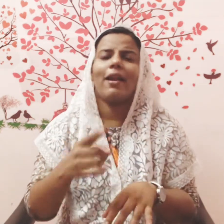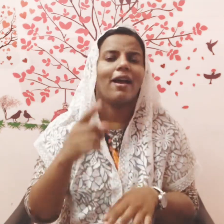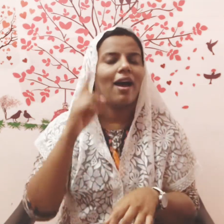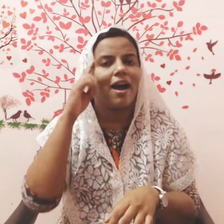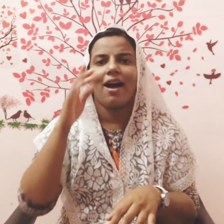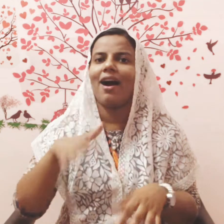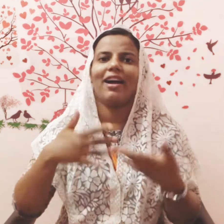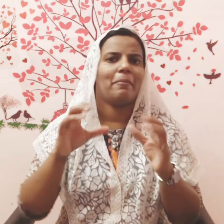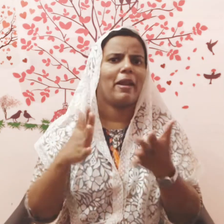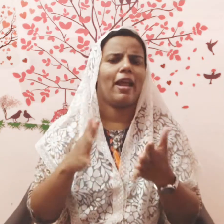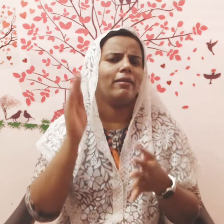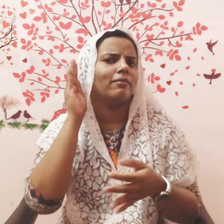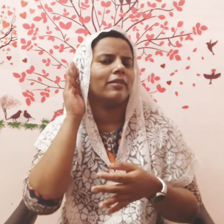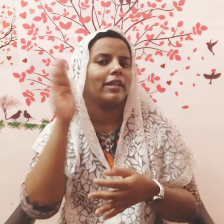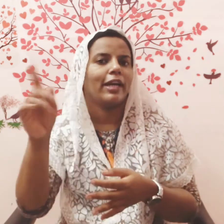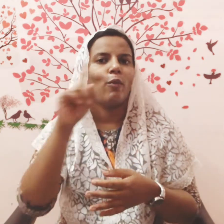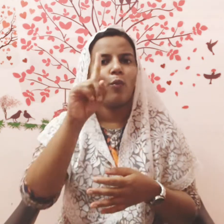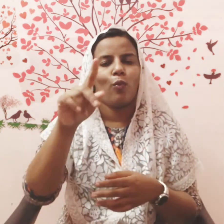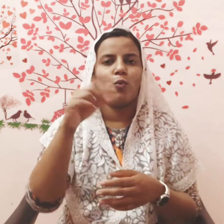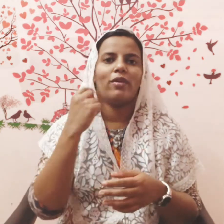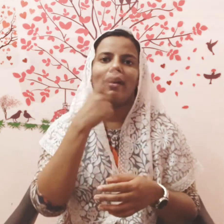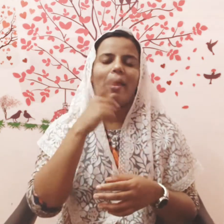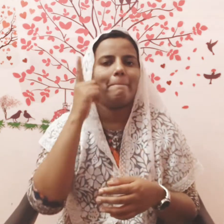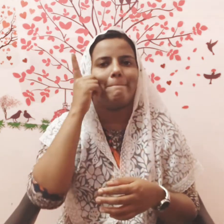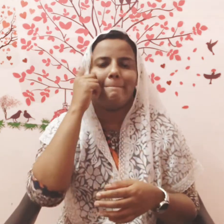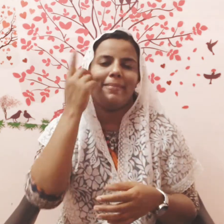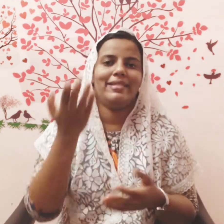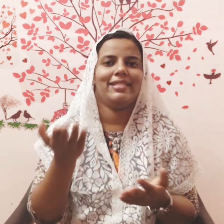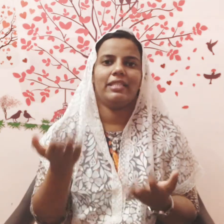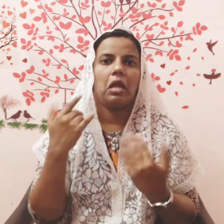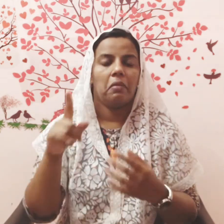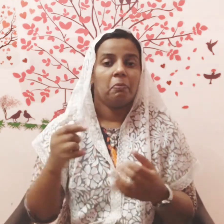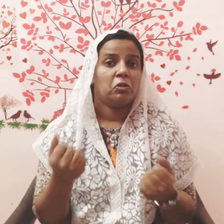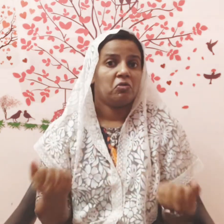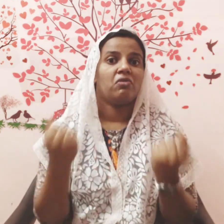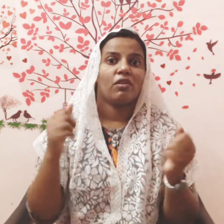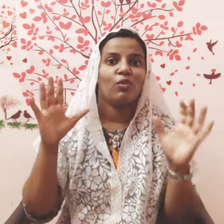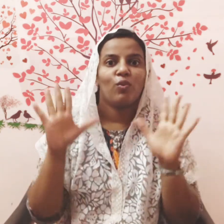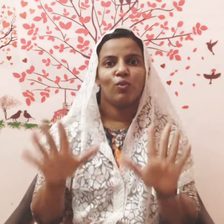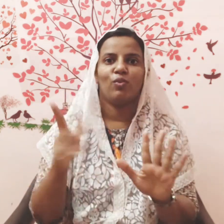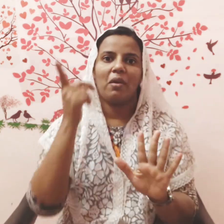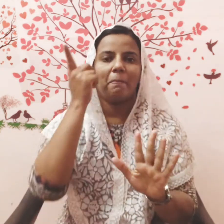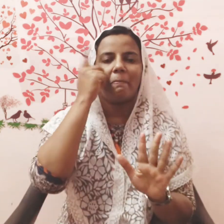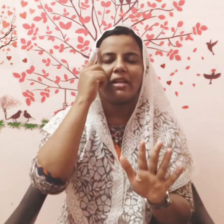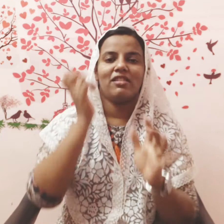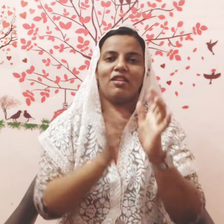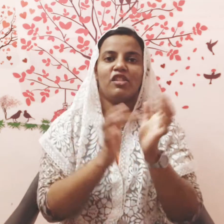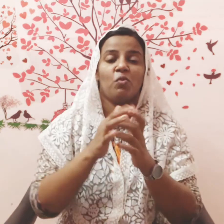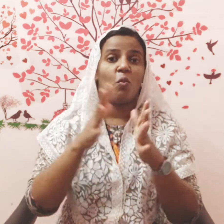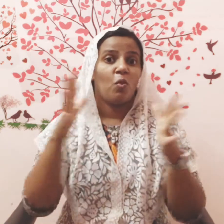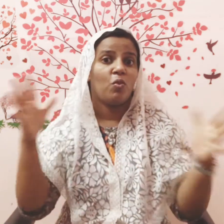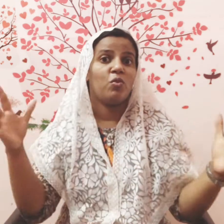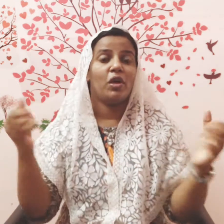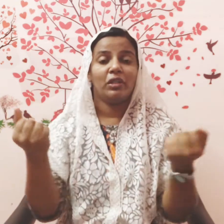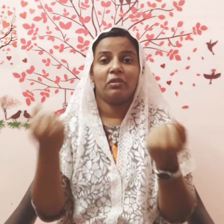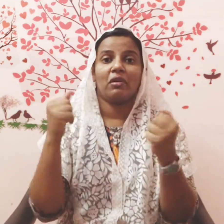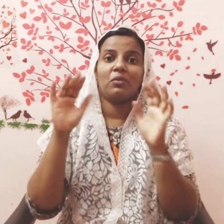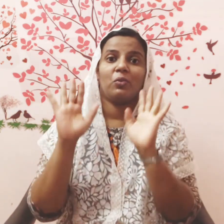കൽപ്പിക്കണമെന്ന് അവൾ ആഗ്രഹിച്ചില്ല. അവൾ കേട്ടതിൽ നിന്നും അവൾക്ക് മനസ്സിലായി, എടാ ഇവനിൽ അസാധാരണ ശക്തി വ്യാപരിക്കുന്നുണ്ട്, ഇവനിൽ നിന്ന് പുറപ്പെടുന്ന ദൈവശക്തി